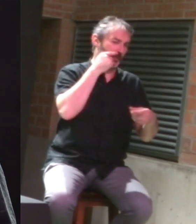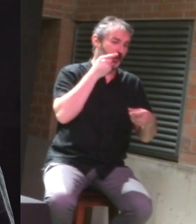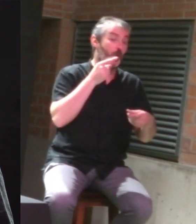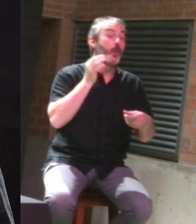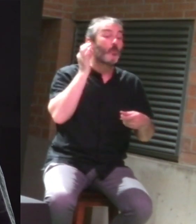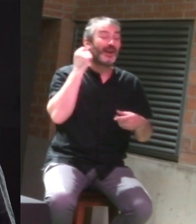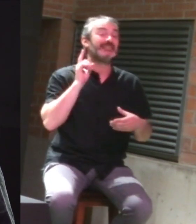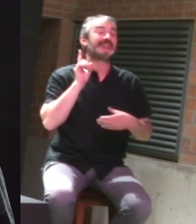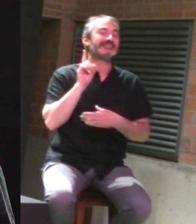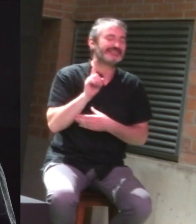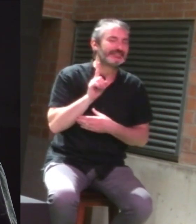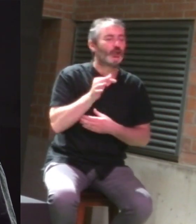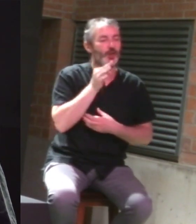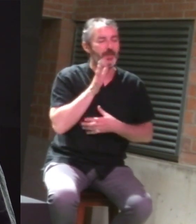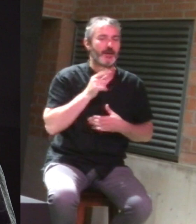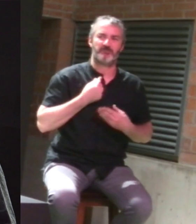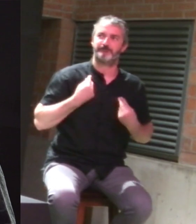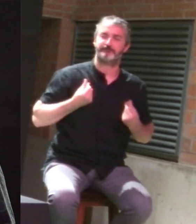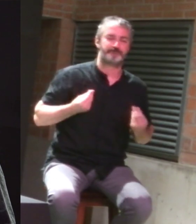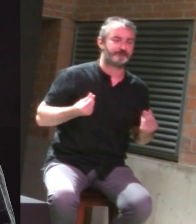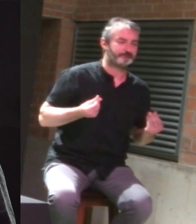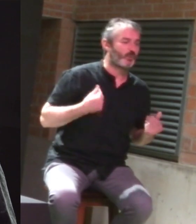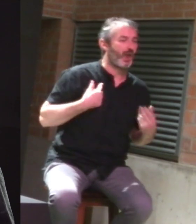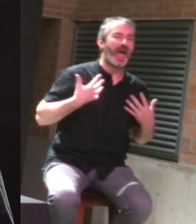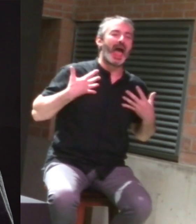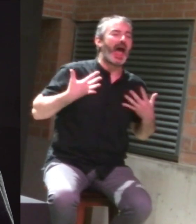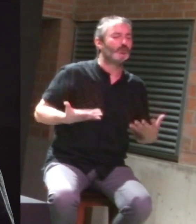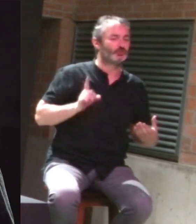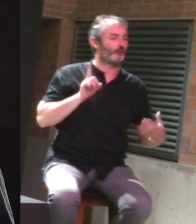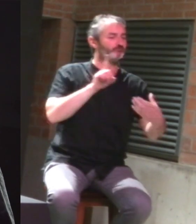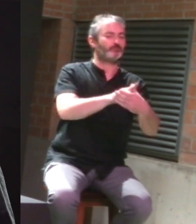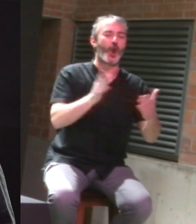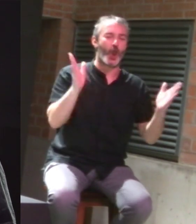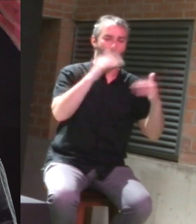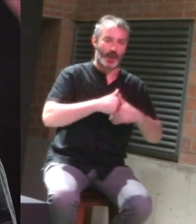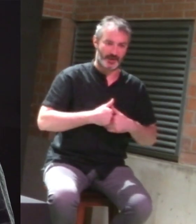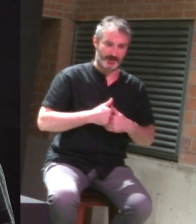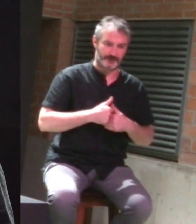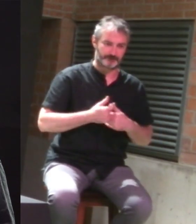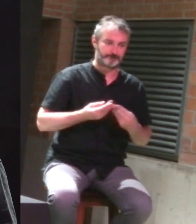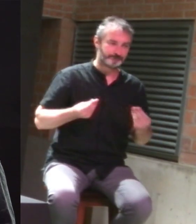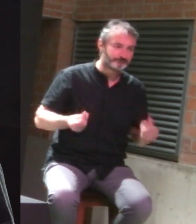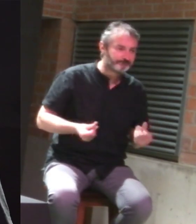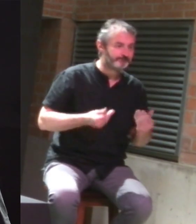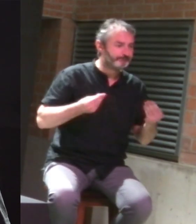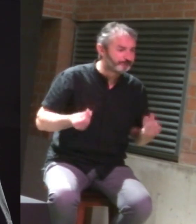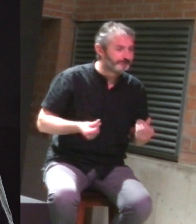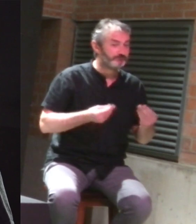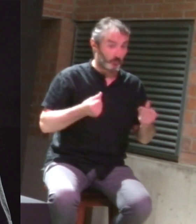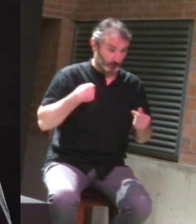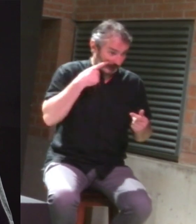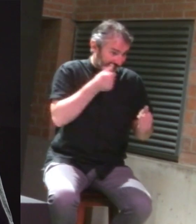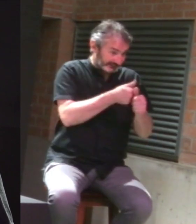muchas veces se sentían fuera de lugar. No se encontraban cómodas. Y por eso vemos y